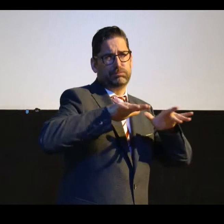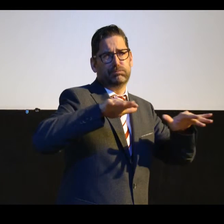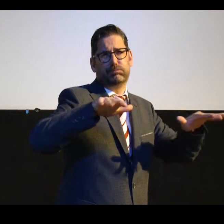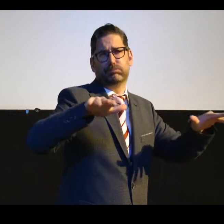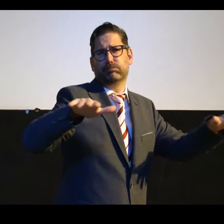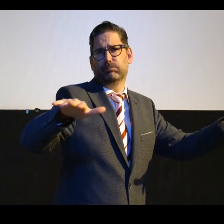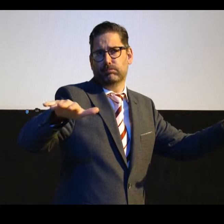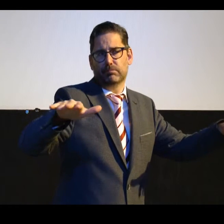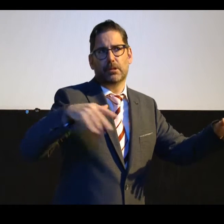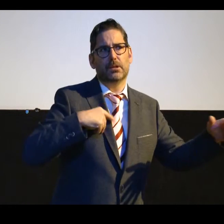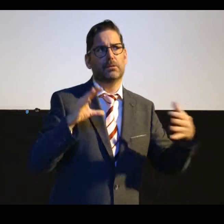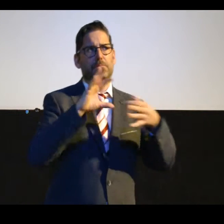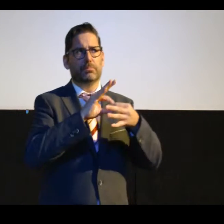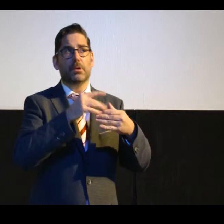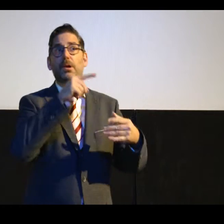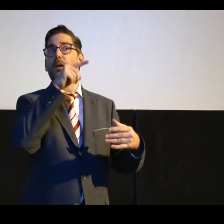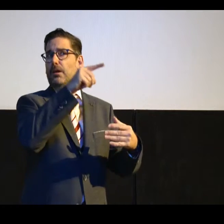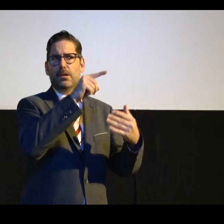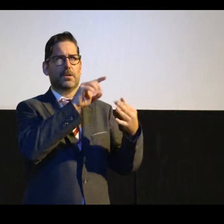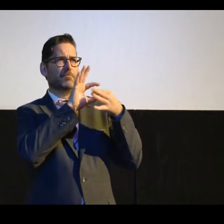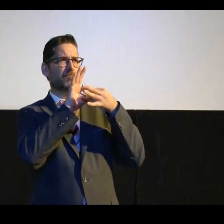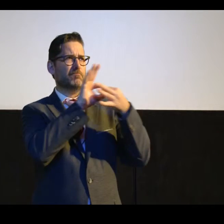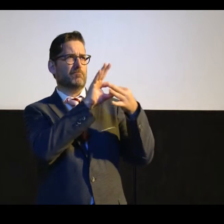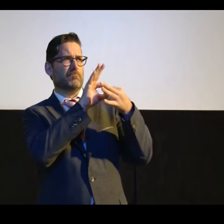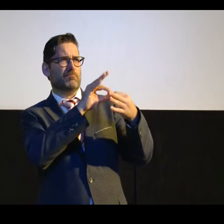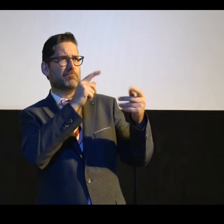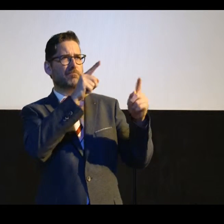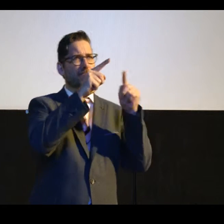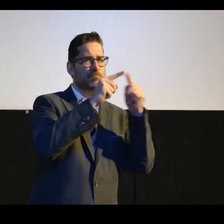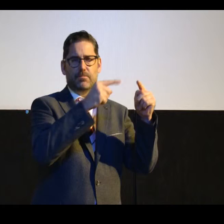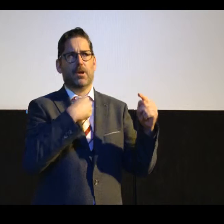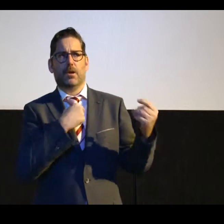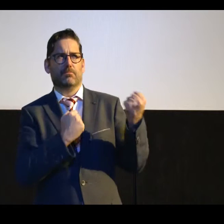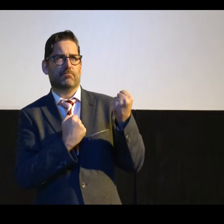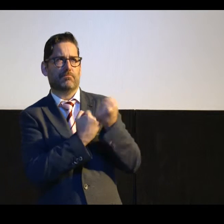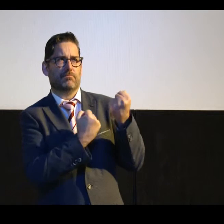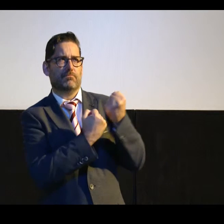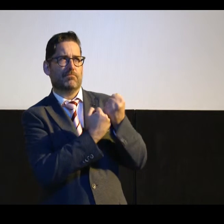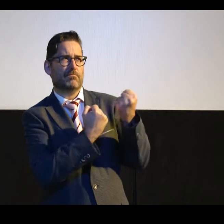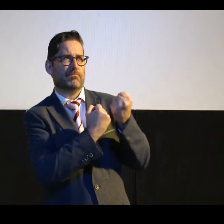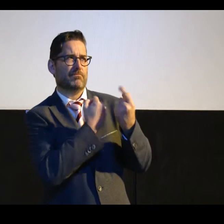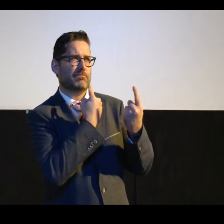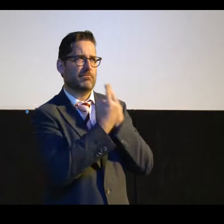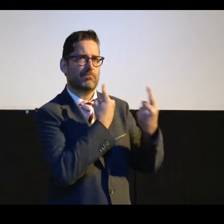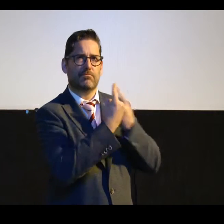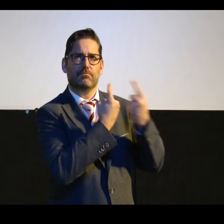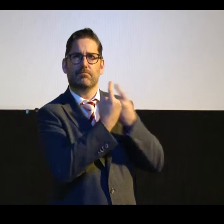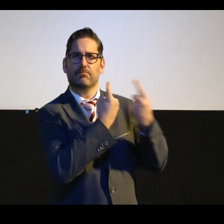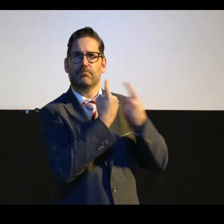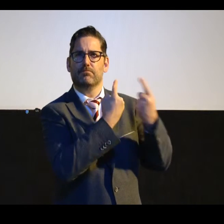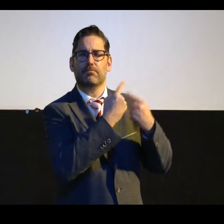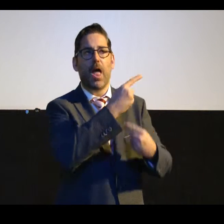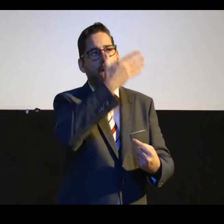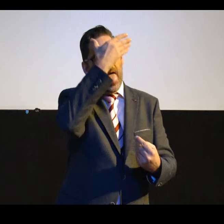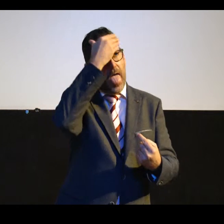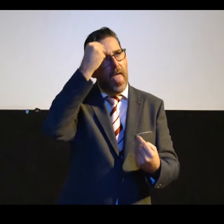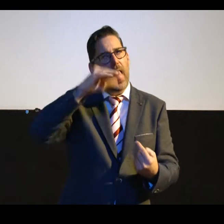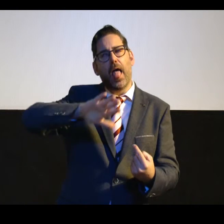es bastante importante a la hora de hacernos ver y difundir las necesidades, el apoyo,